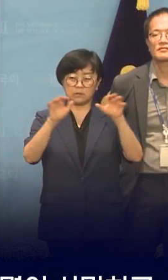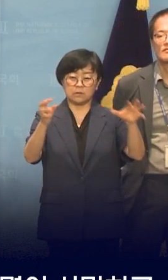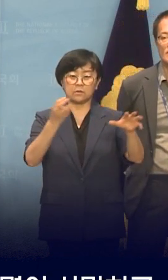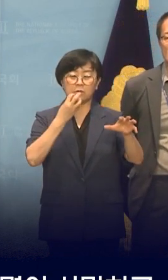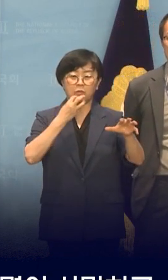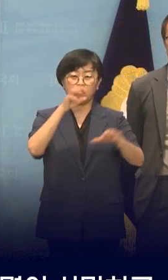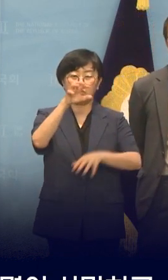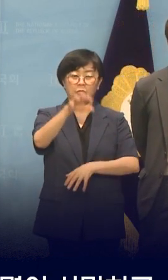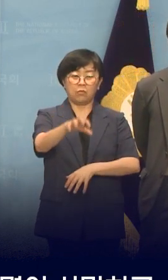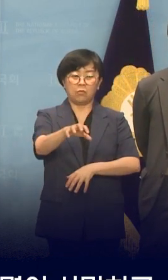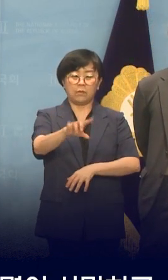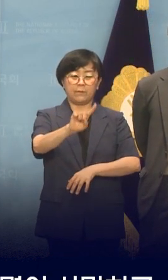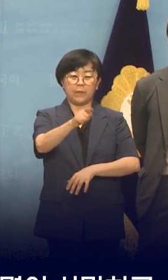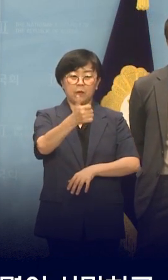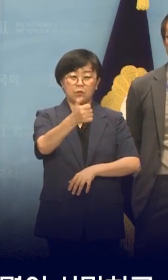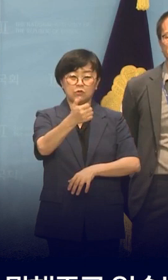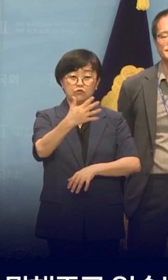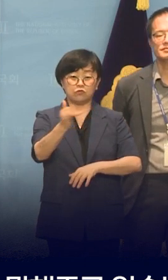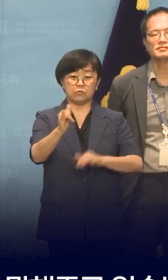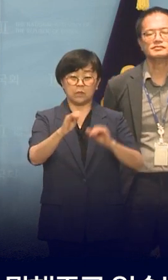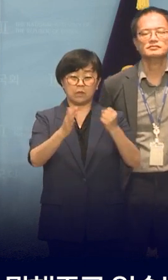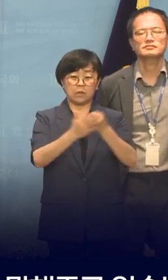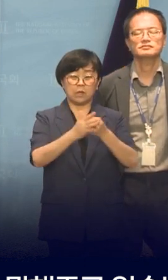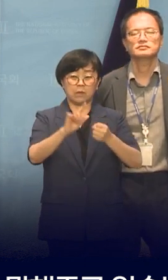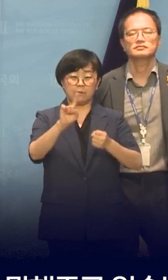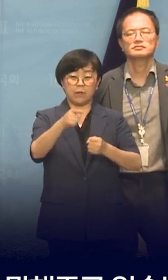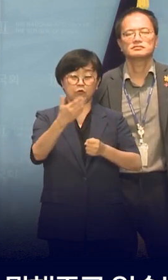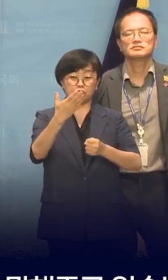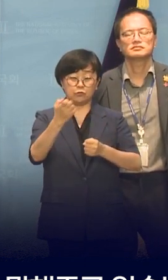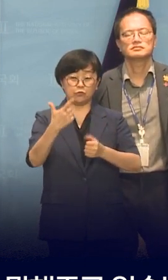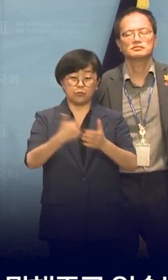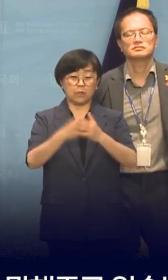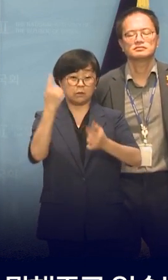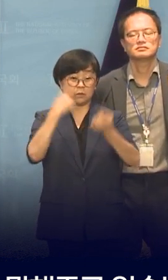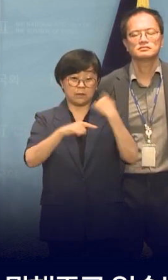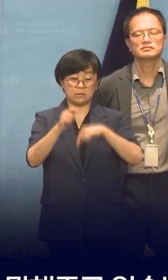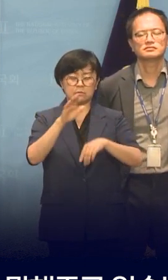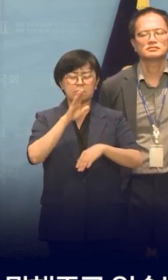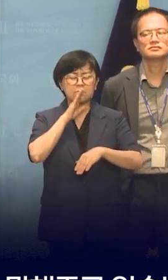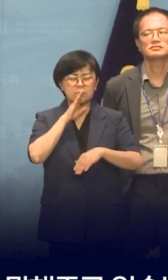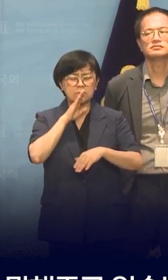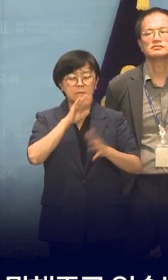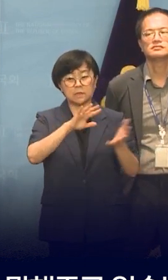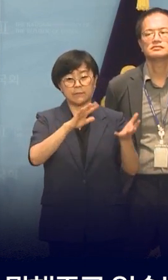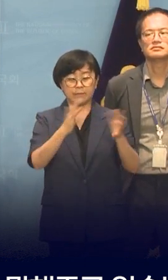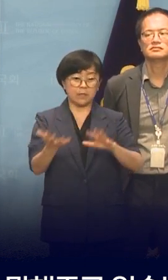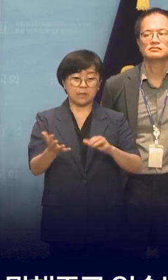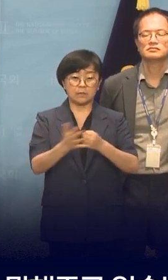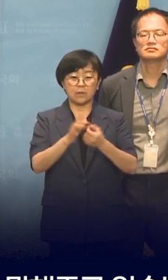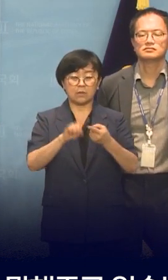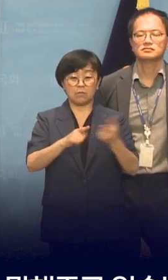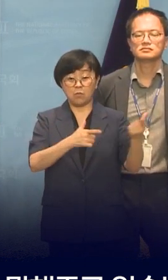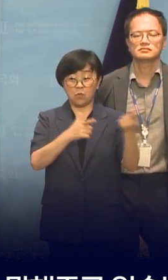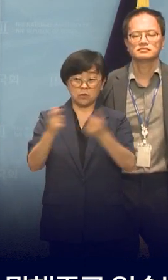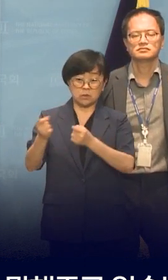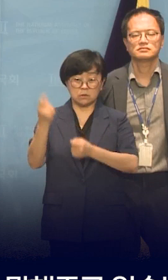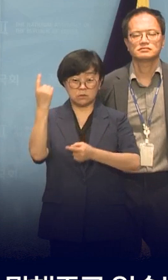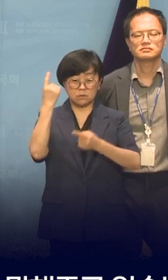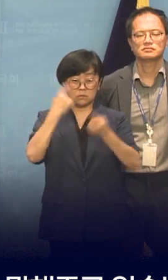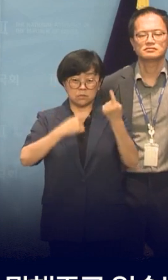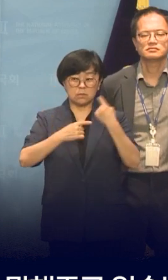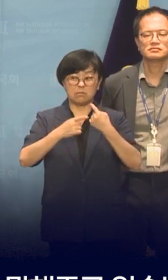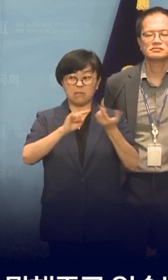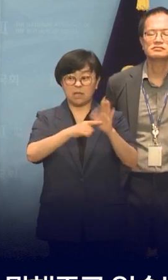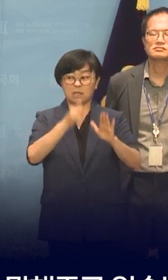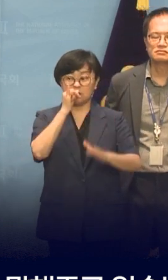한복판에서 159명이 사망하고 196명이 닫힌 엄청난 참사가 모든 것을 말해주고